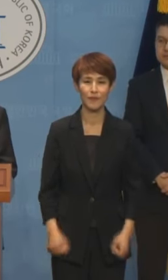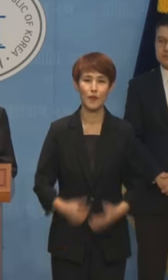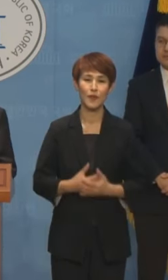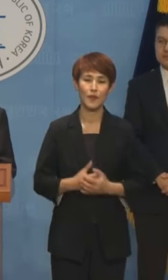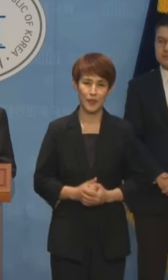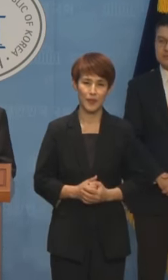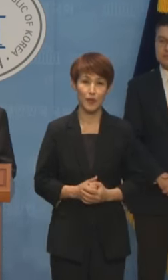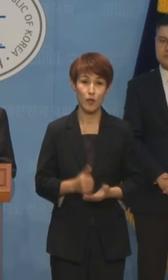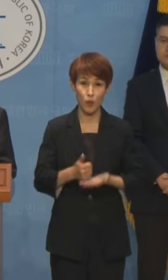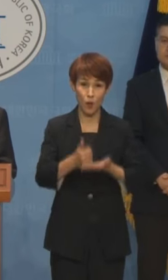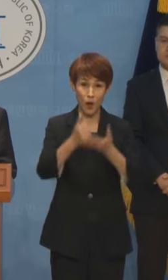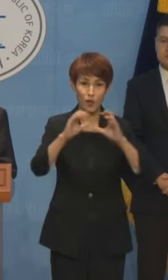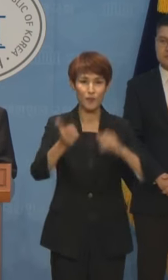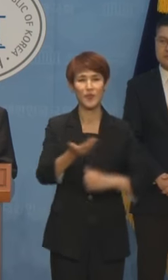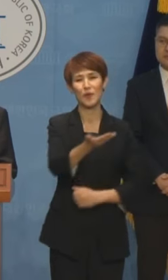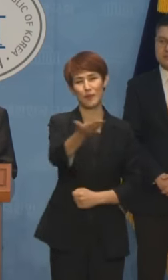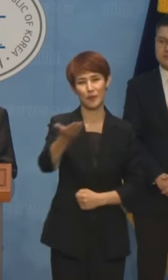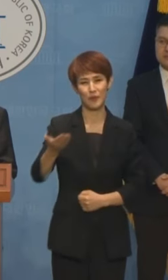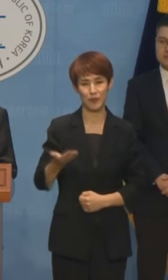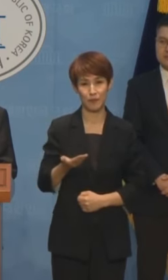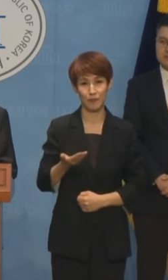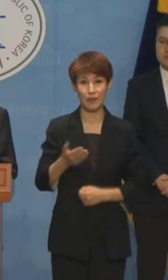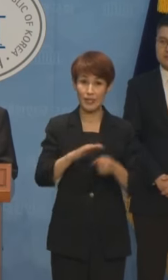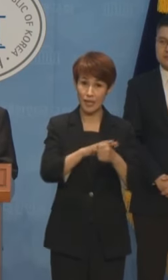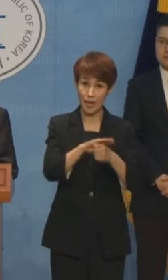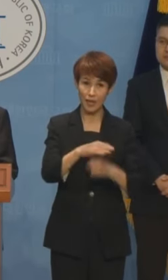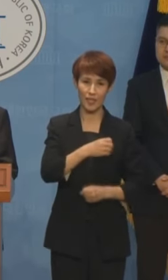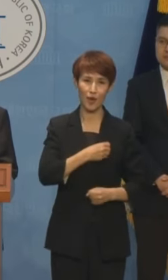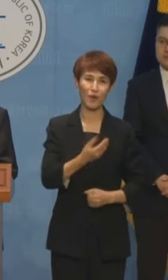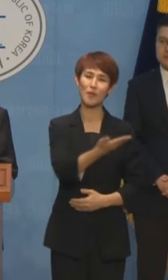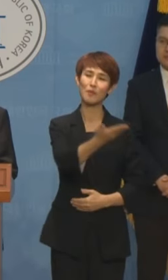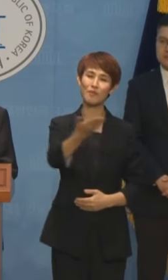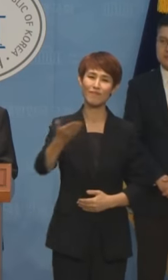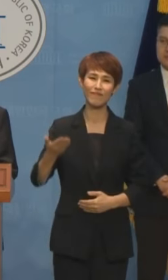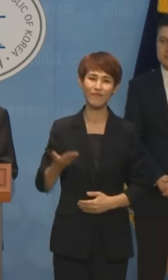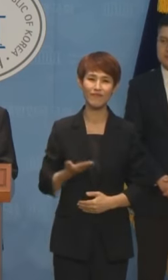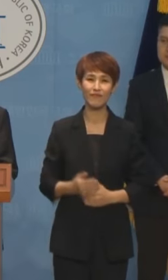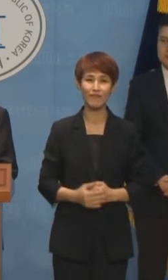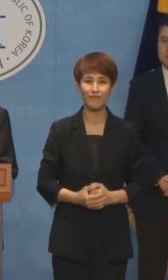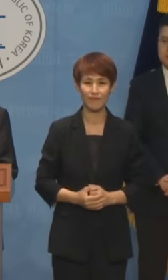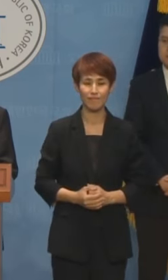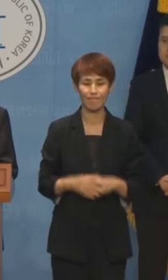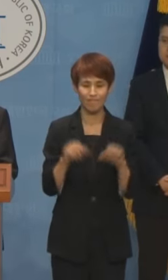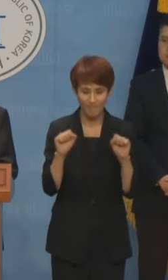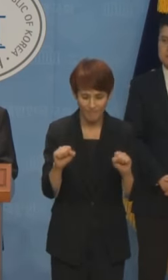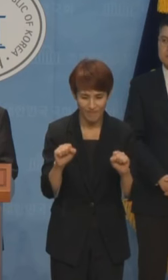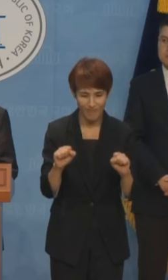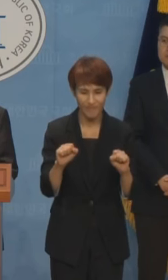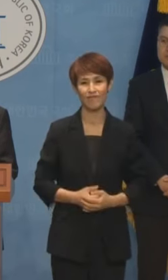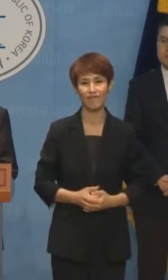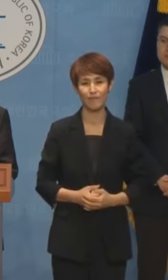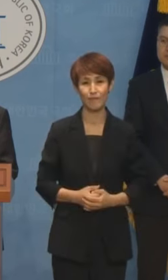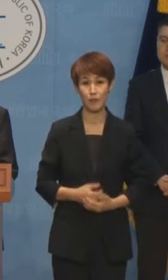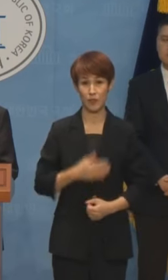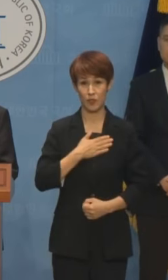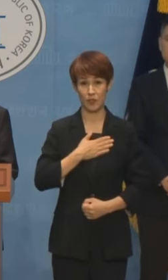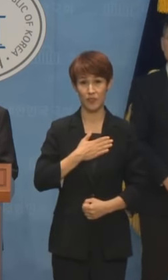존경하는 국민 여러분, 사랑하는 당원 동지 여러분, 안녕하십니까?